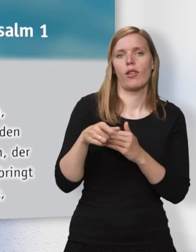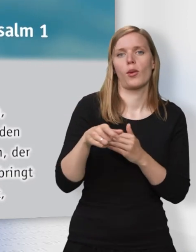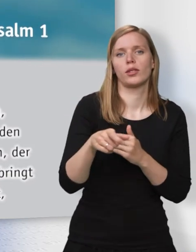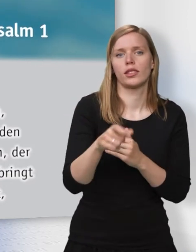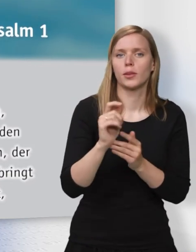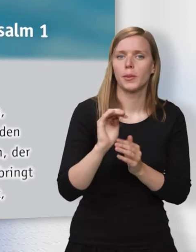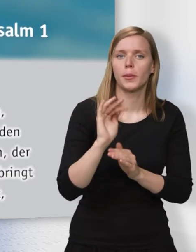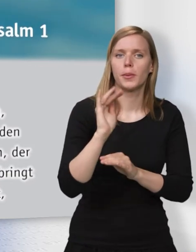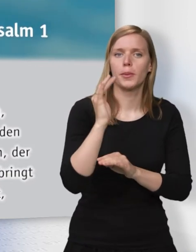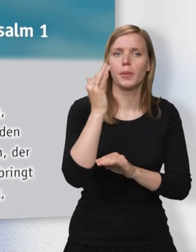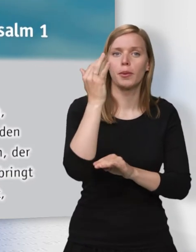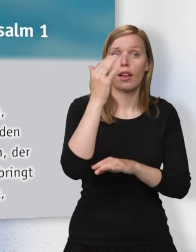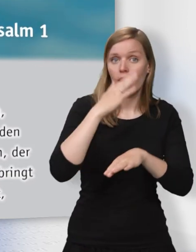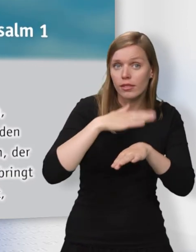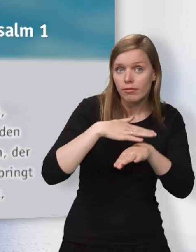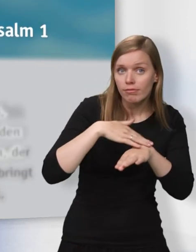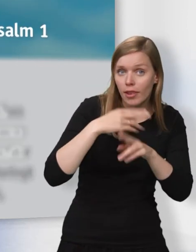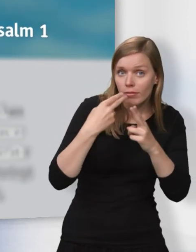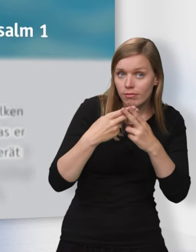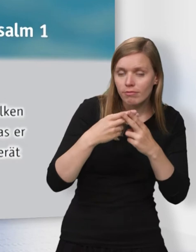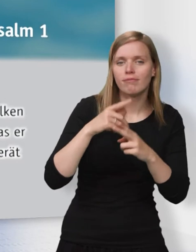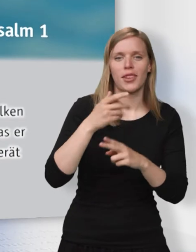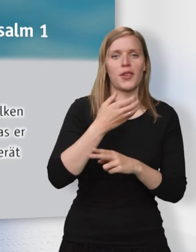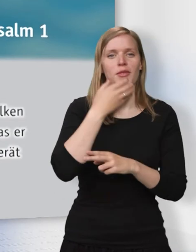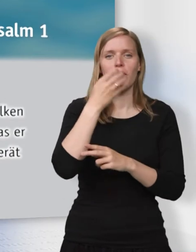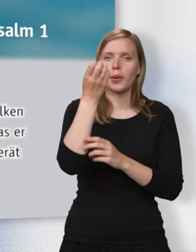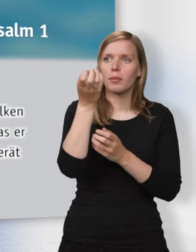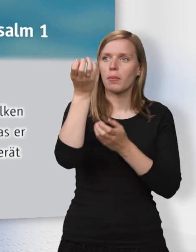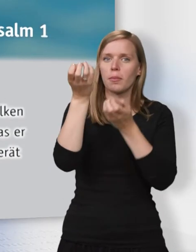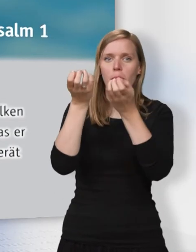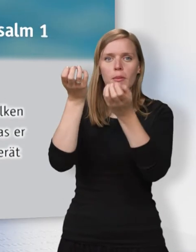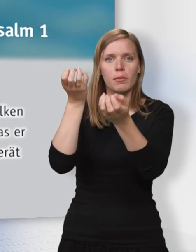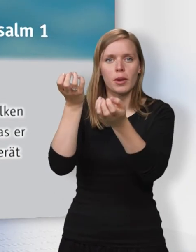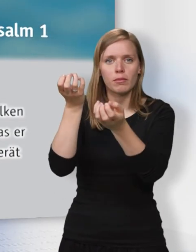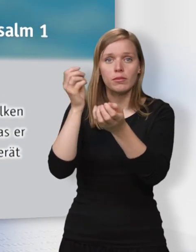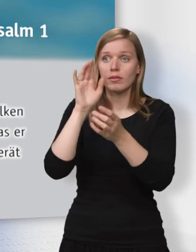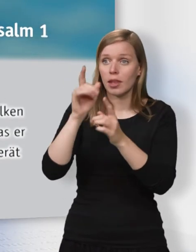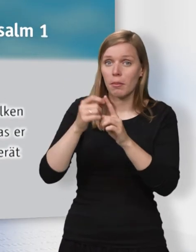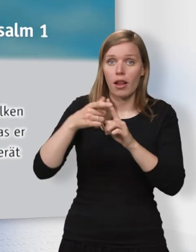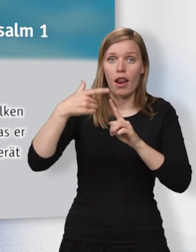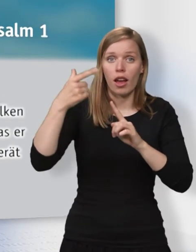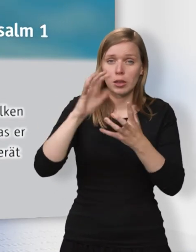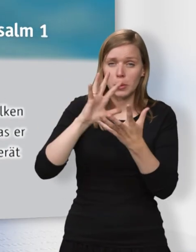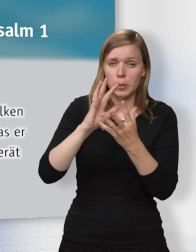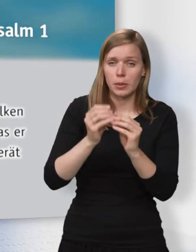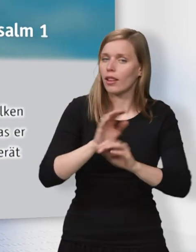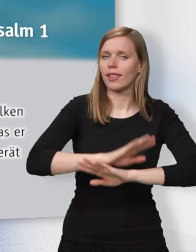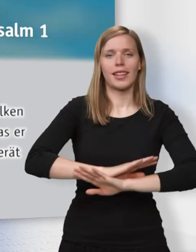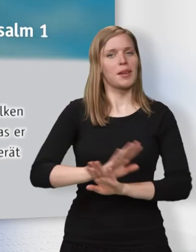der seine Frucht bringt zu seiner Zeit und seine Blätter verwelken